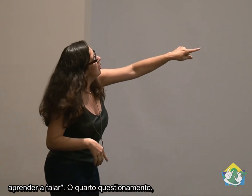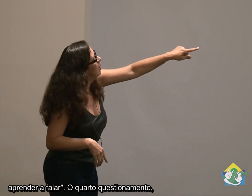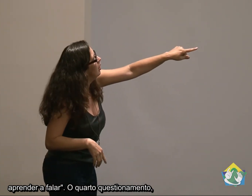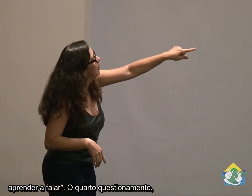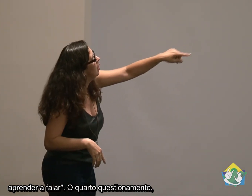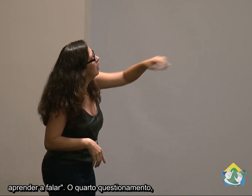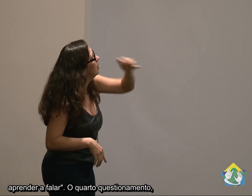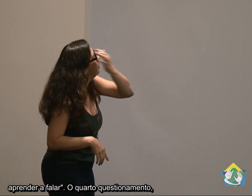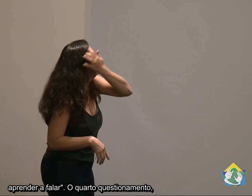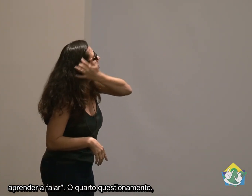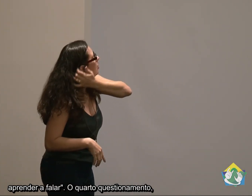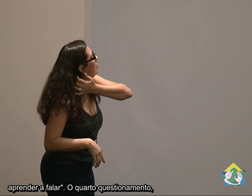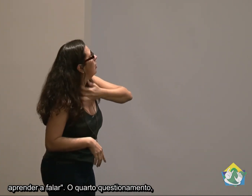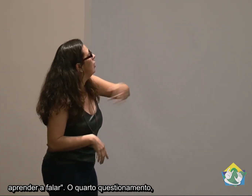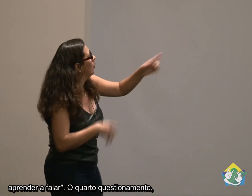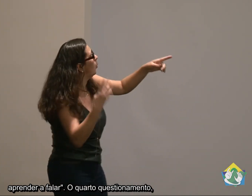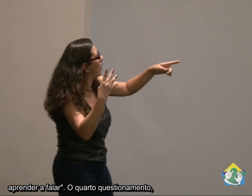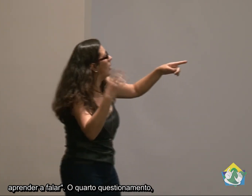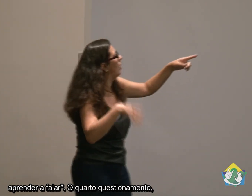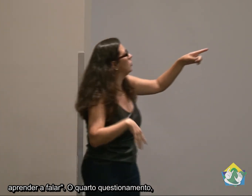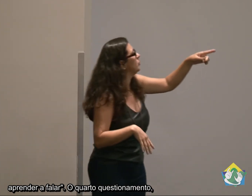falar o quarto questionamento